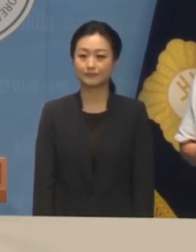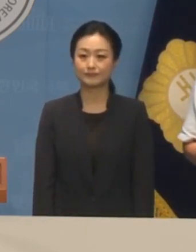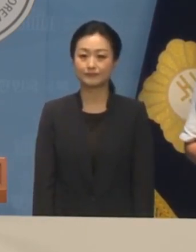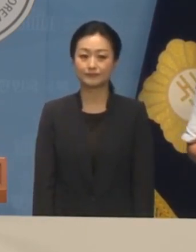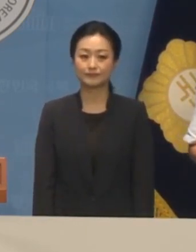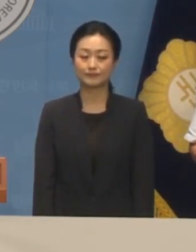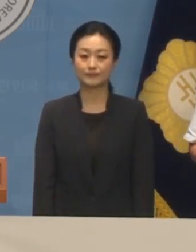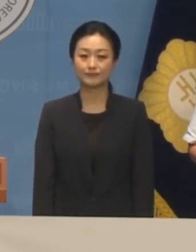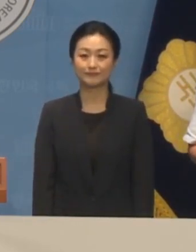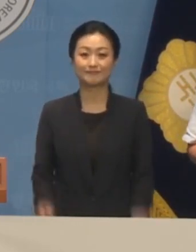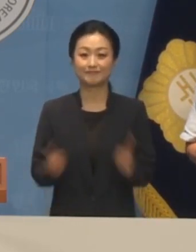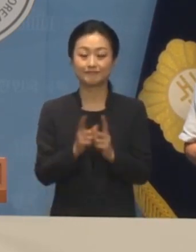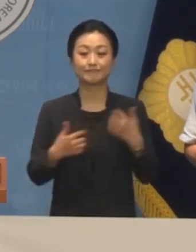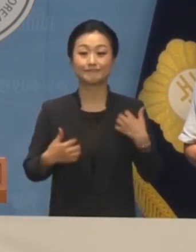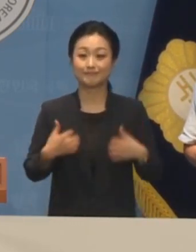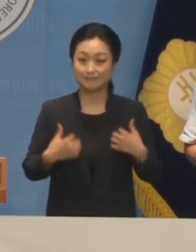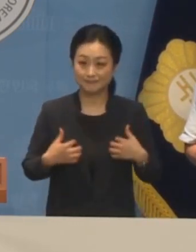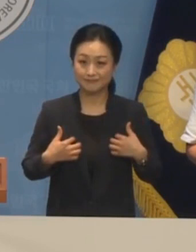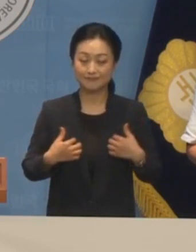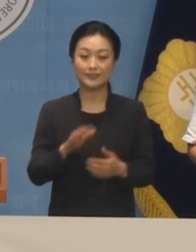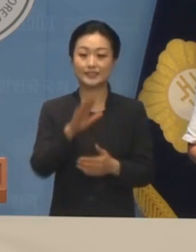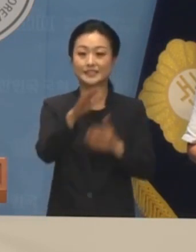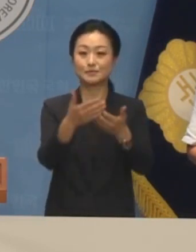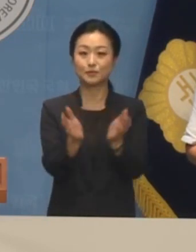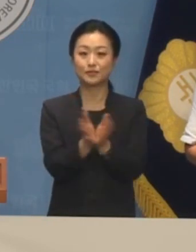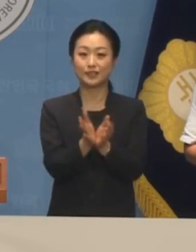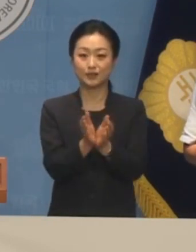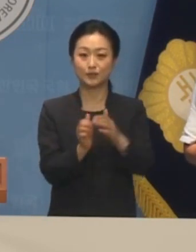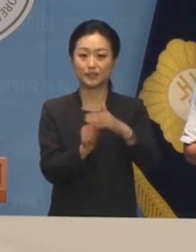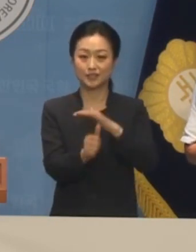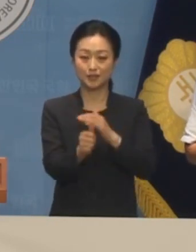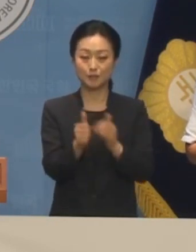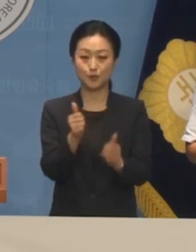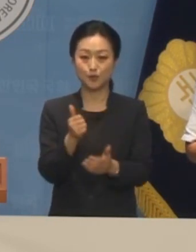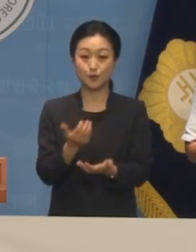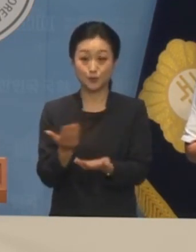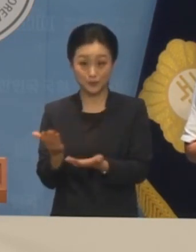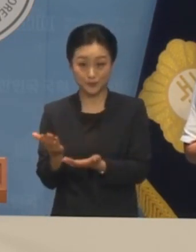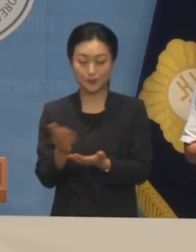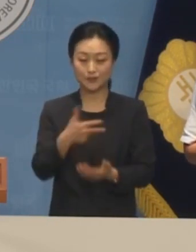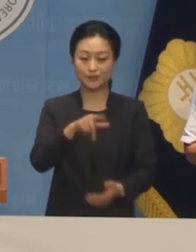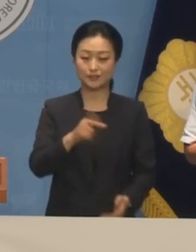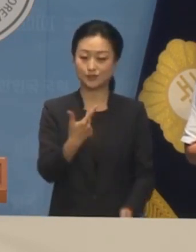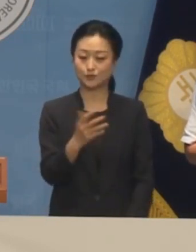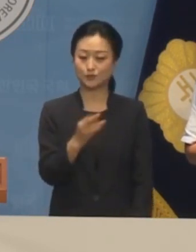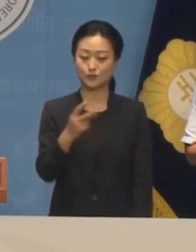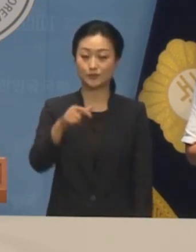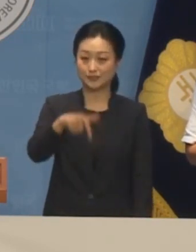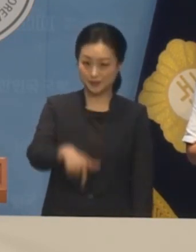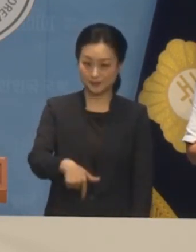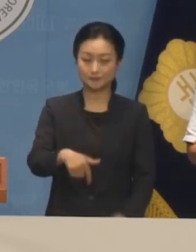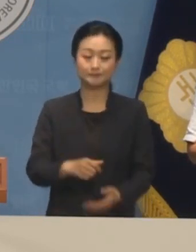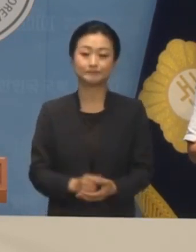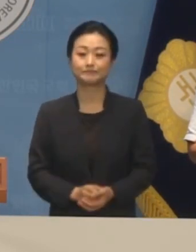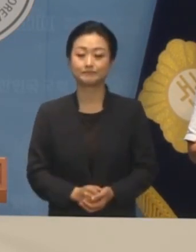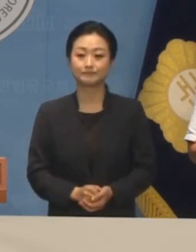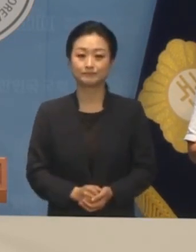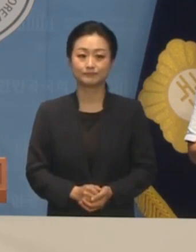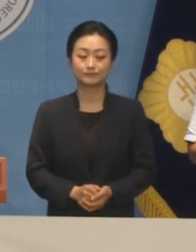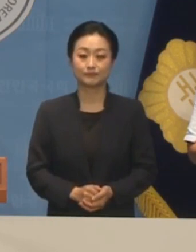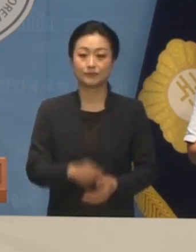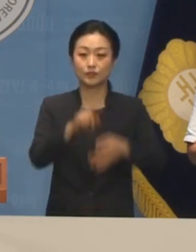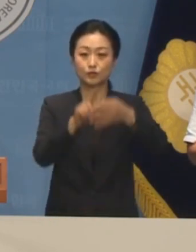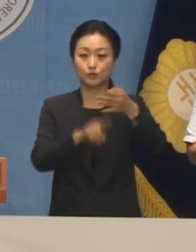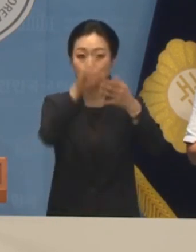하시죠네 반갑습니다 진보당 원내부대표 전종덕 있니다 윤성 정부의 인사